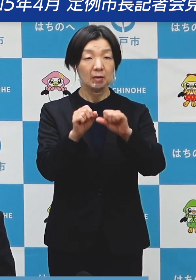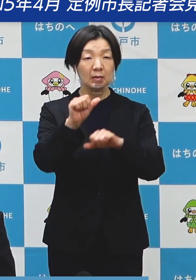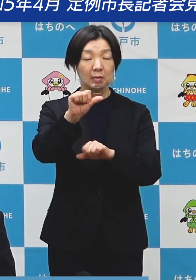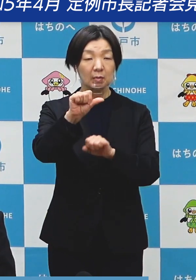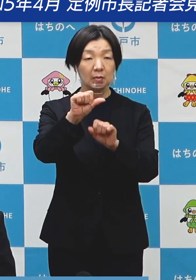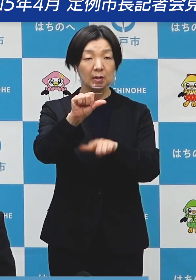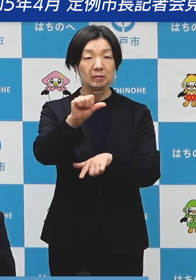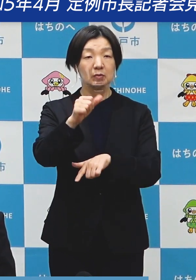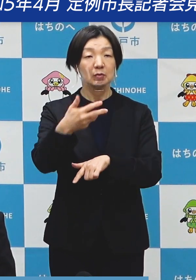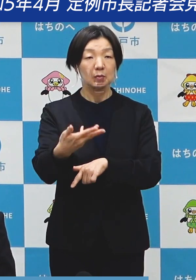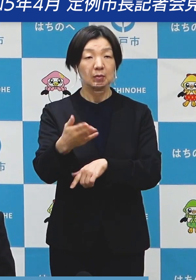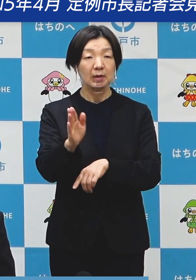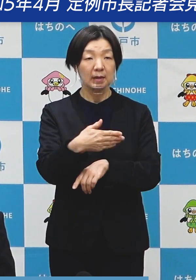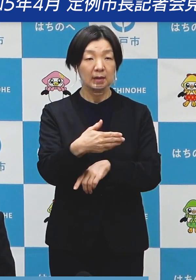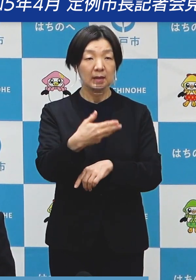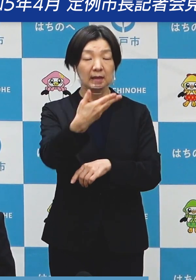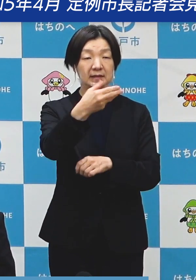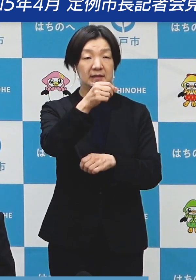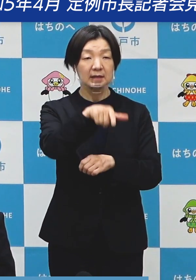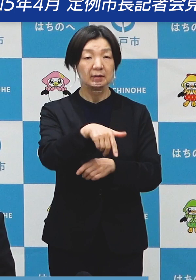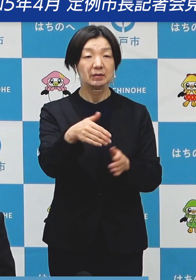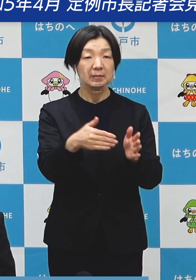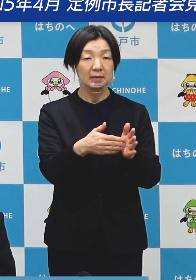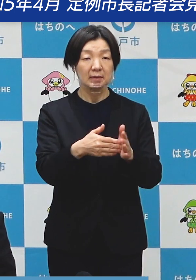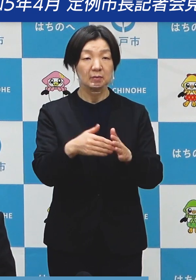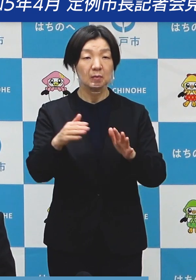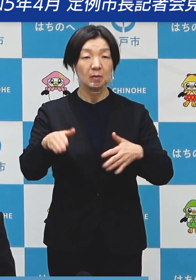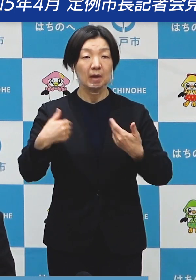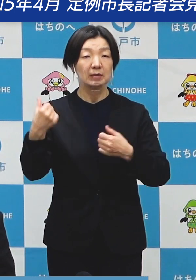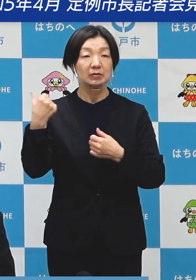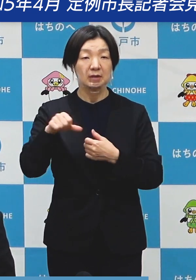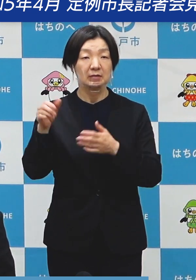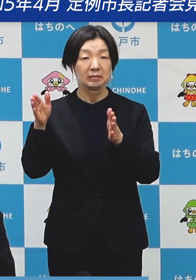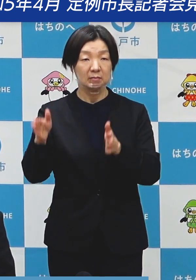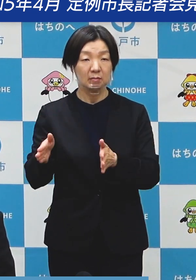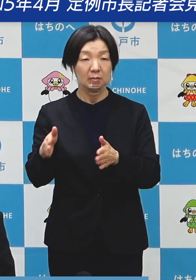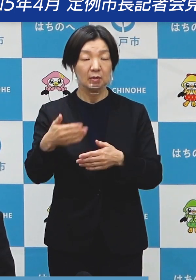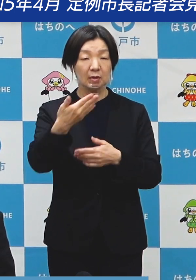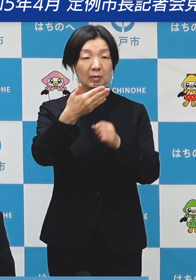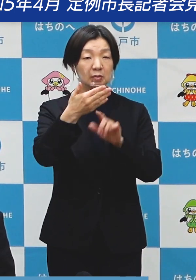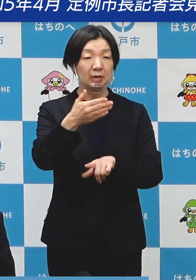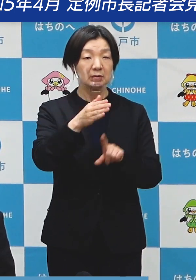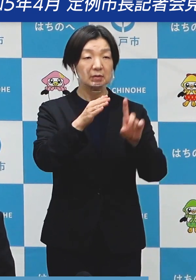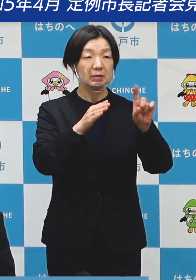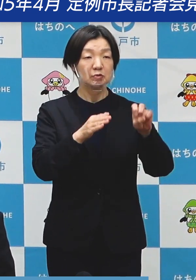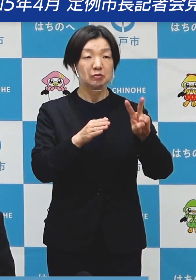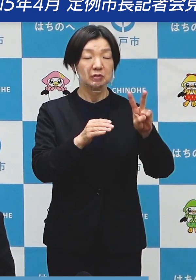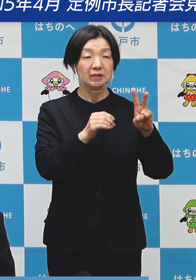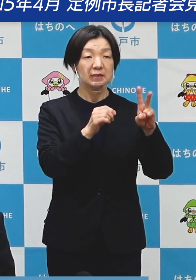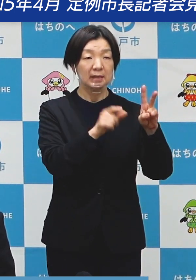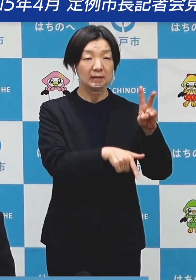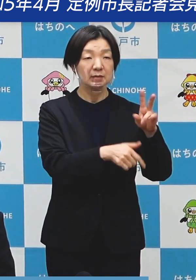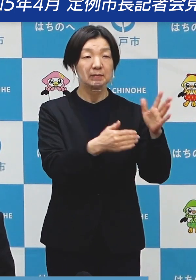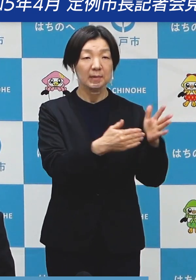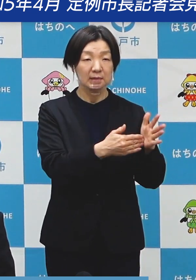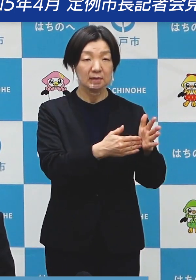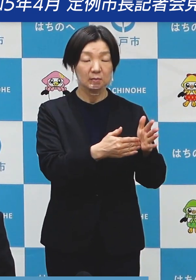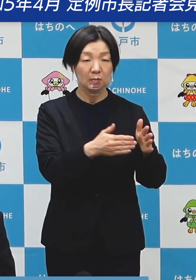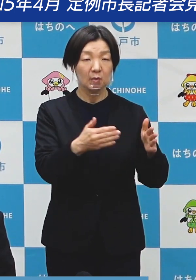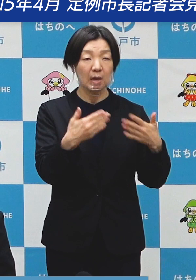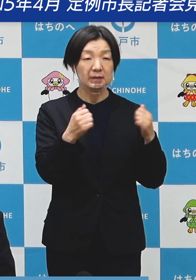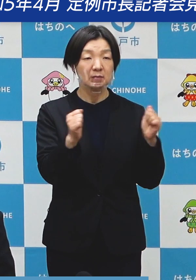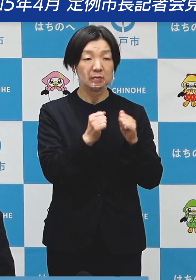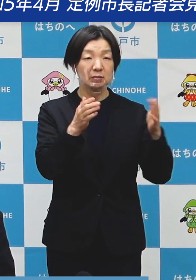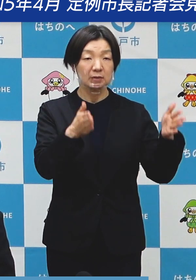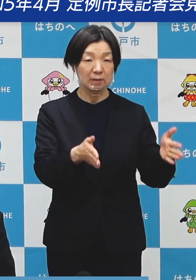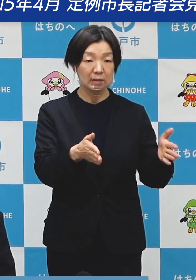月8日から8月までの春夏と9月から12月までの秋冬の期間に分けて